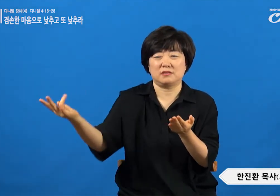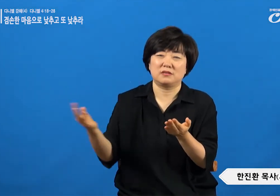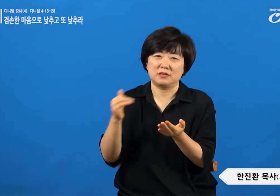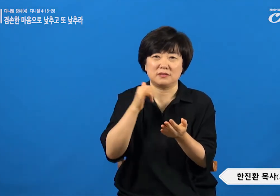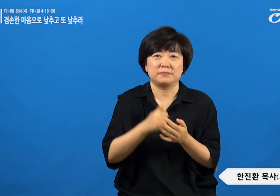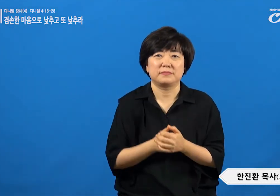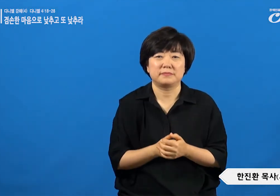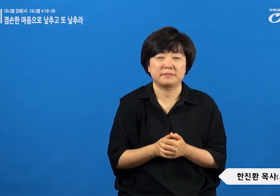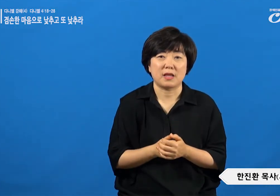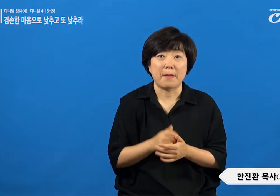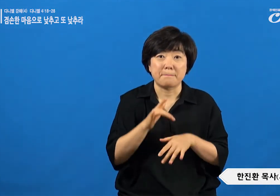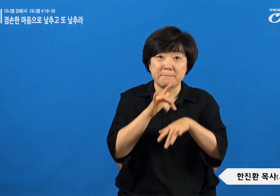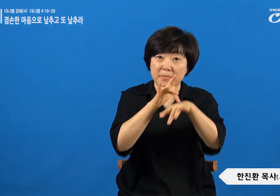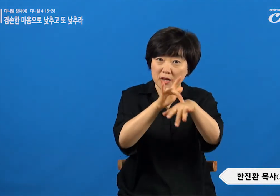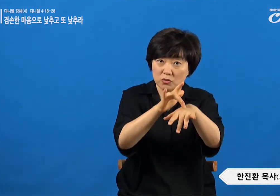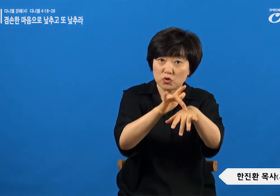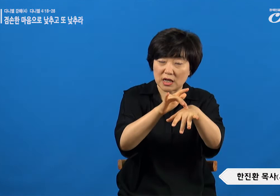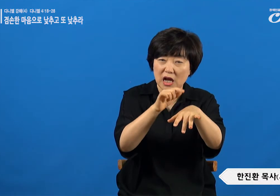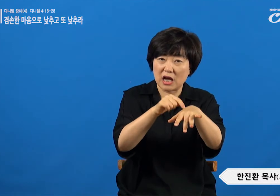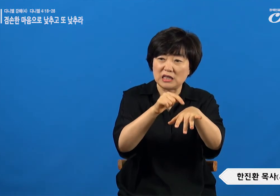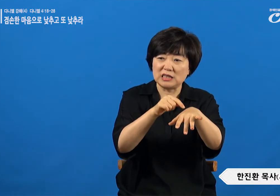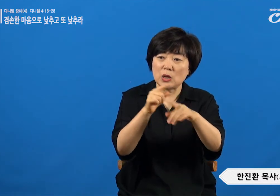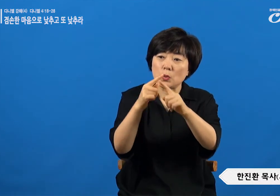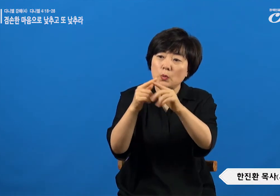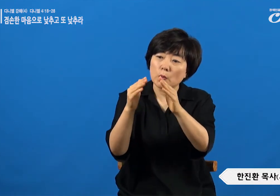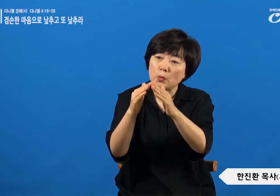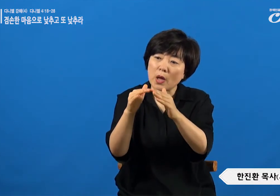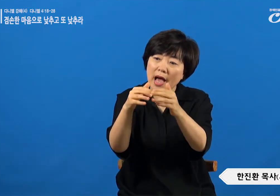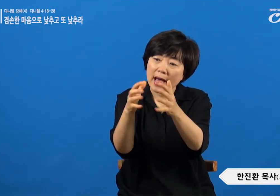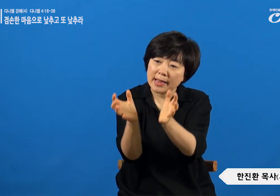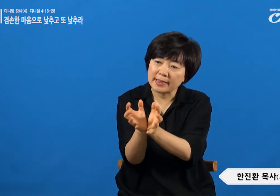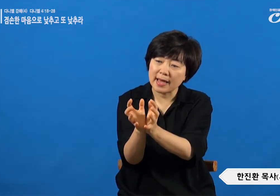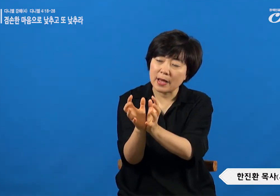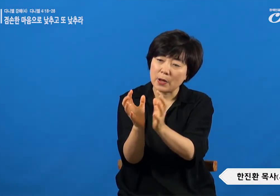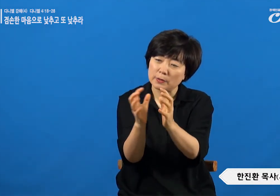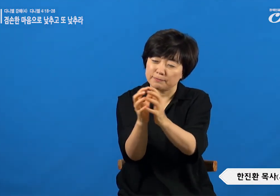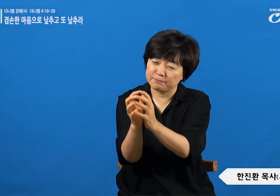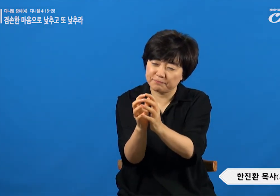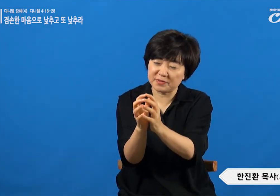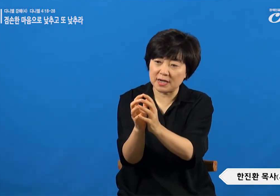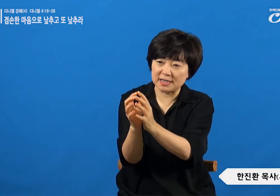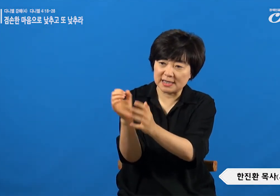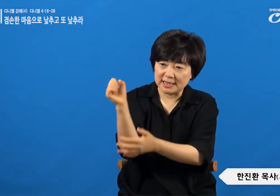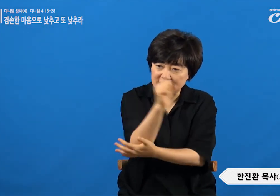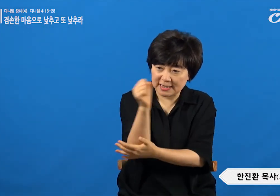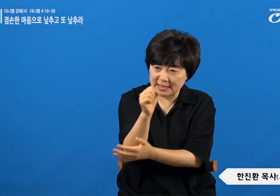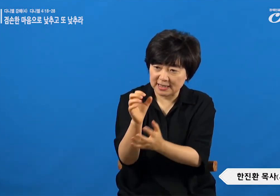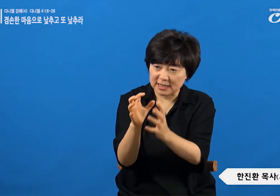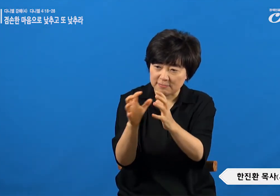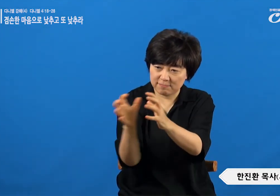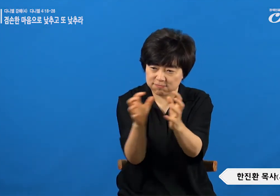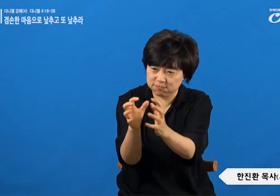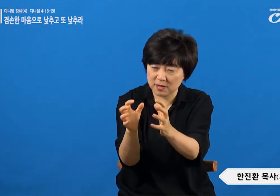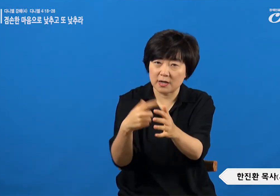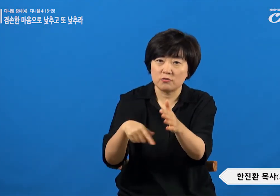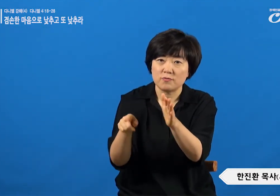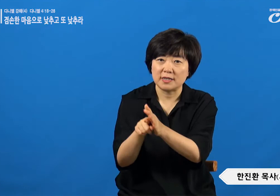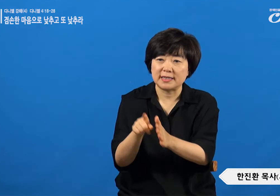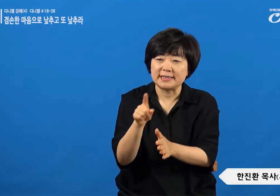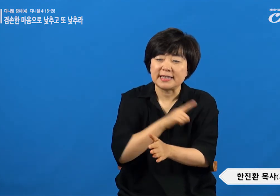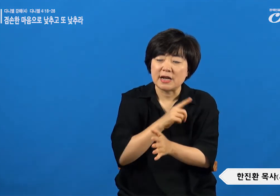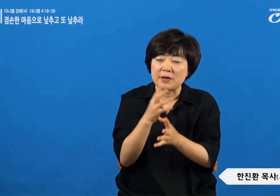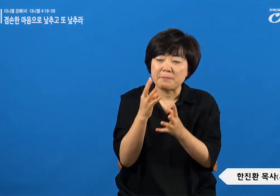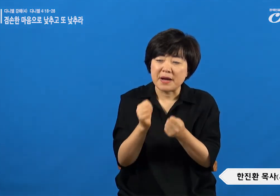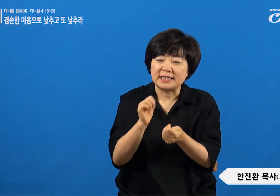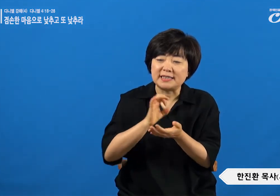속출합니다. 마귀가 이 교회 공동체를 흔들려고 할 때 제일 잘 사용하는 방법이